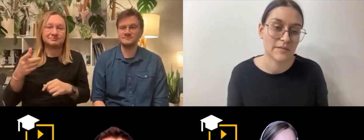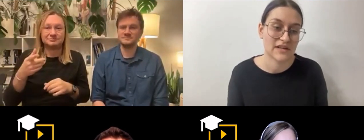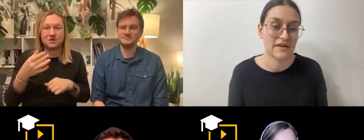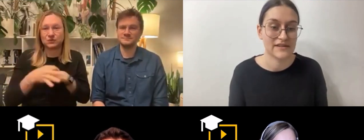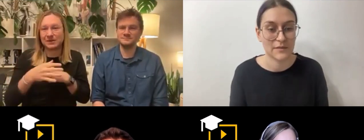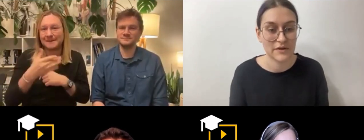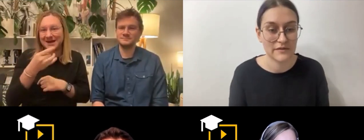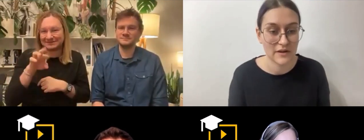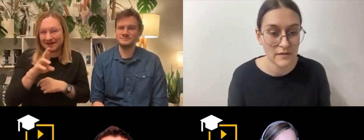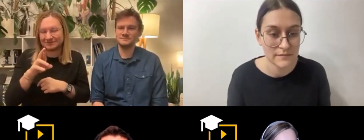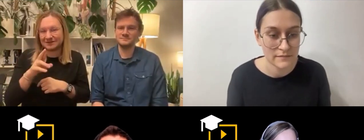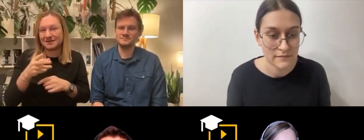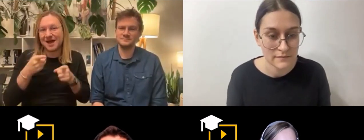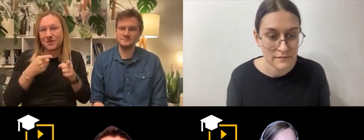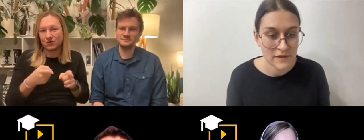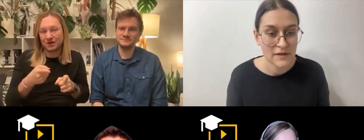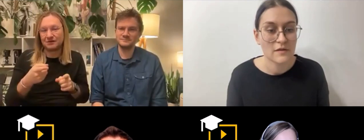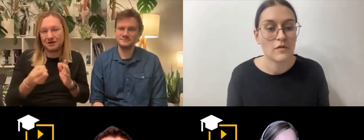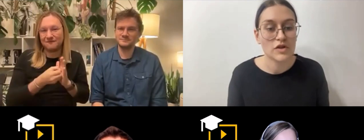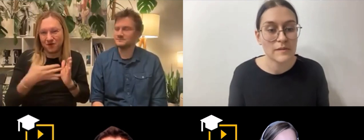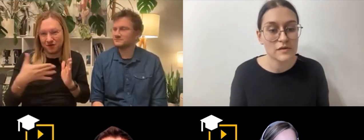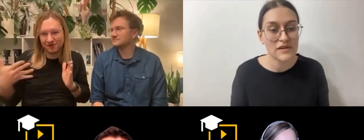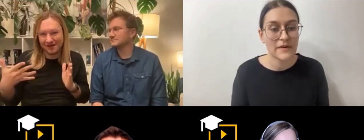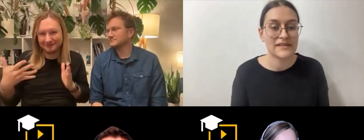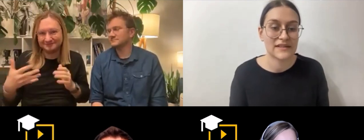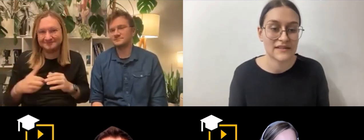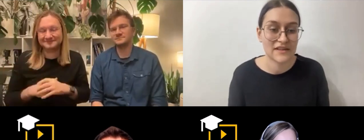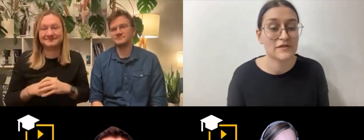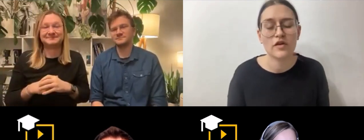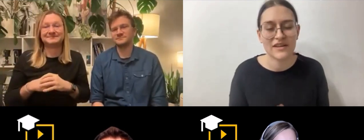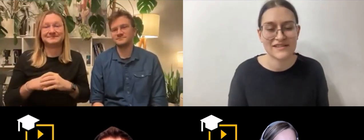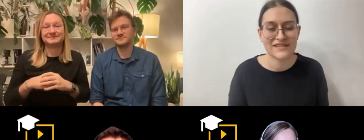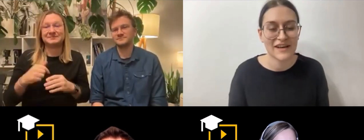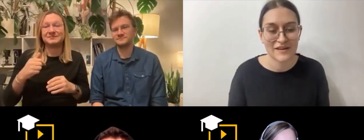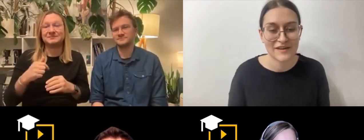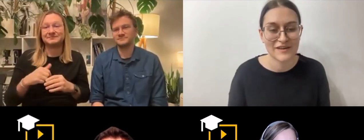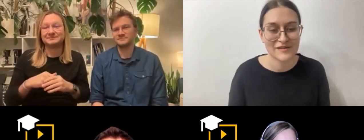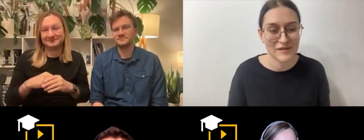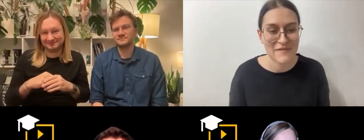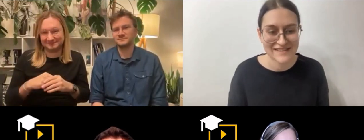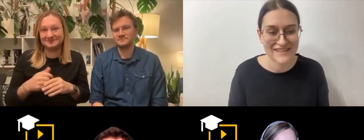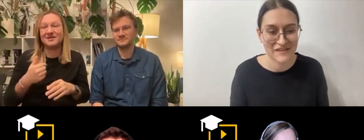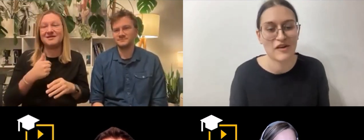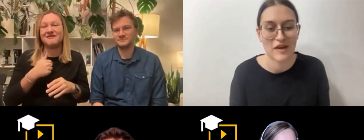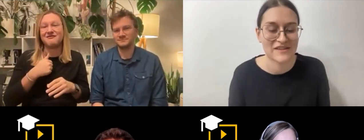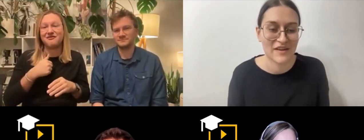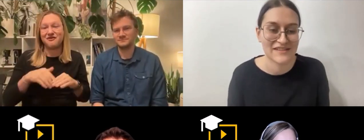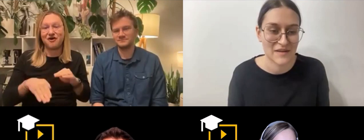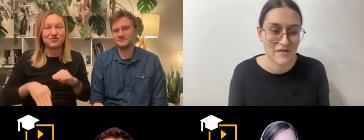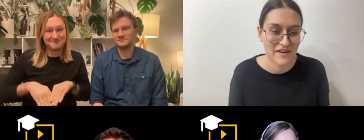polskiego języka migowego. Ukończyłem studia magisterstwa, to jest na studiach magisterstwa i filologia polskiego języka migowego.